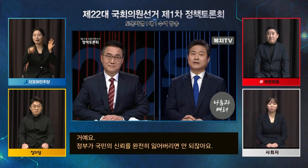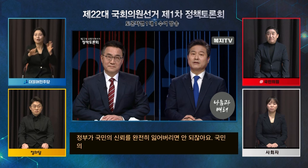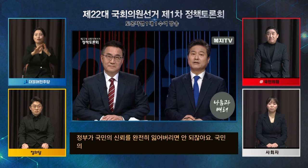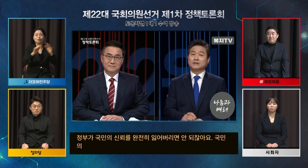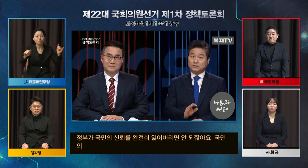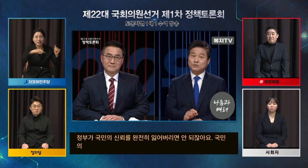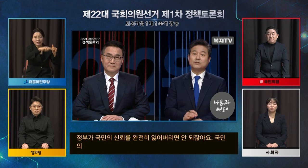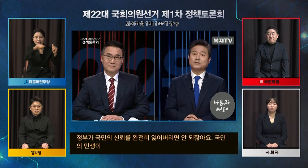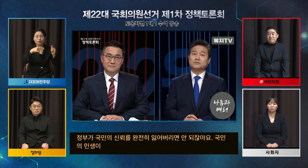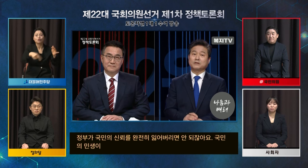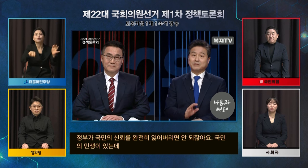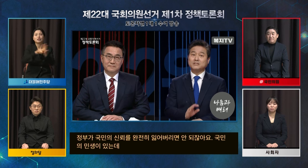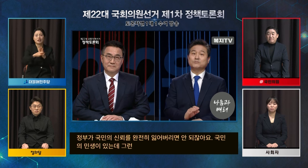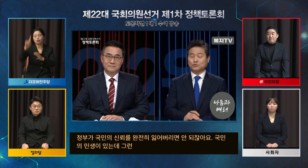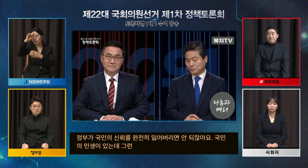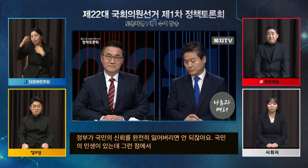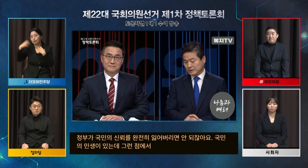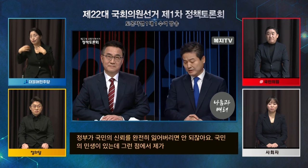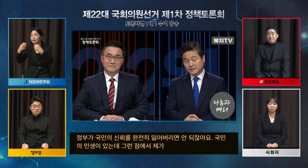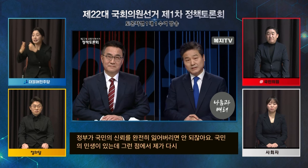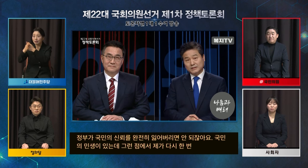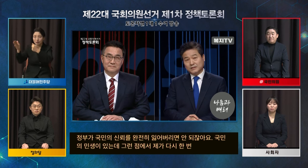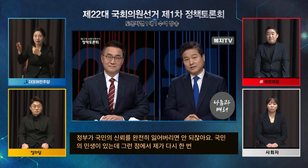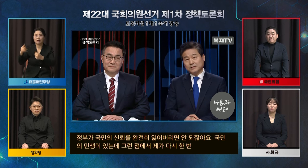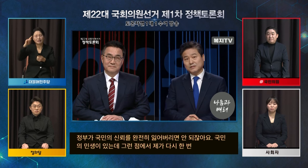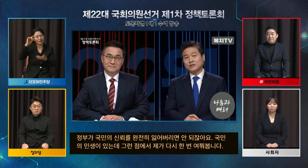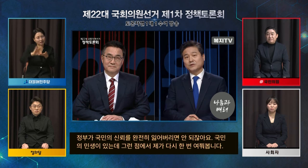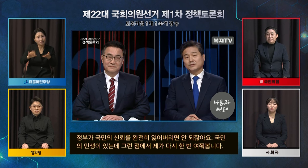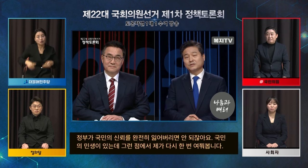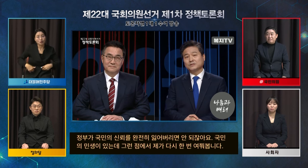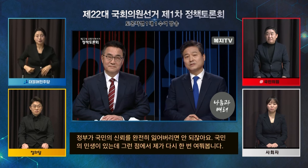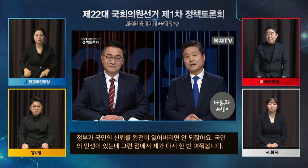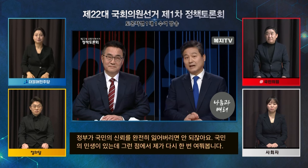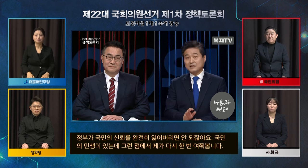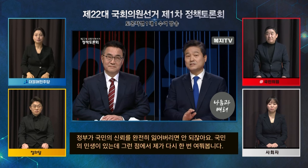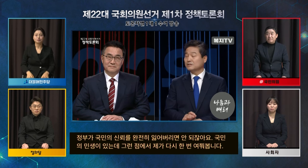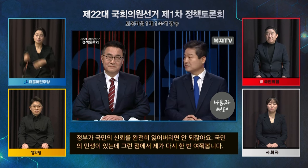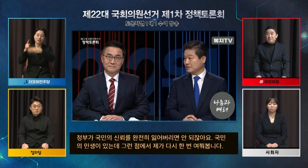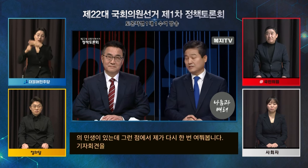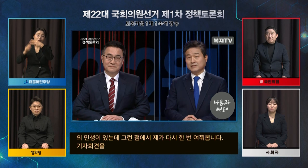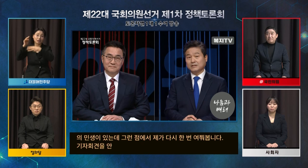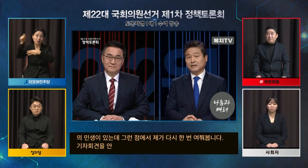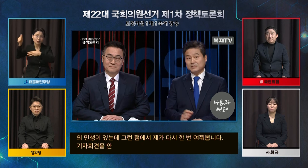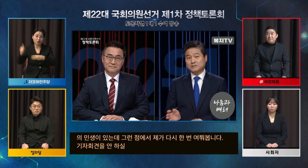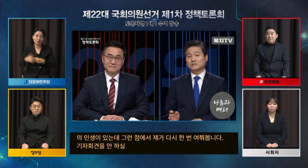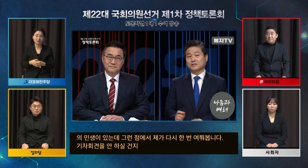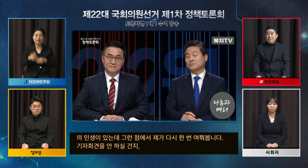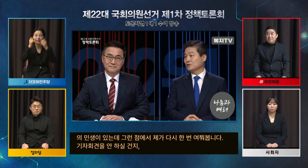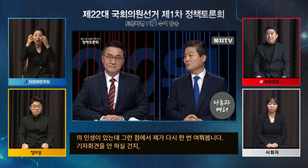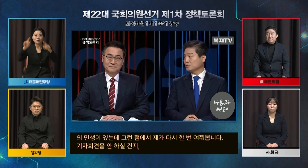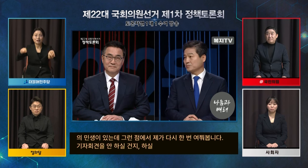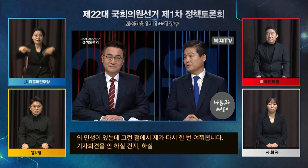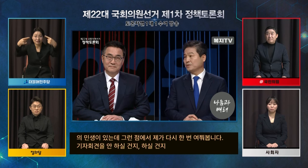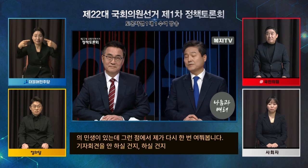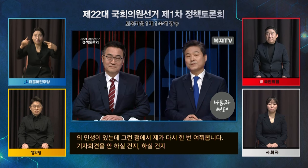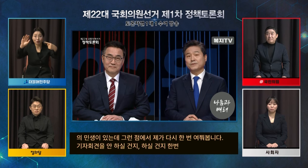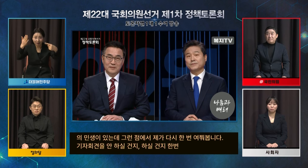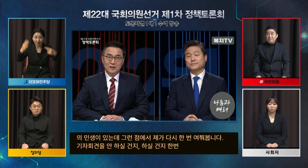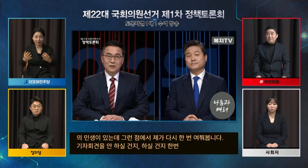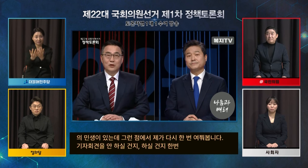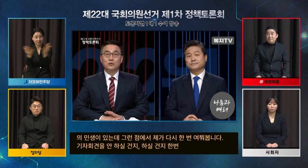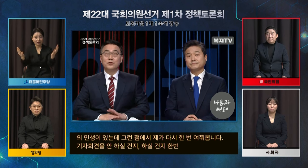있는데 그런 점에서 제가 다시 한 번 여쭤봅니다. 기자회견을 안 하실 건지 하실 건지 한 번 여쭤보고 싶어요.